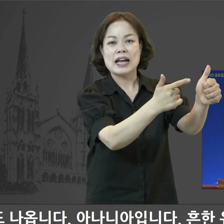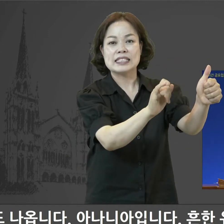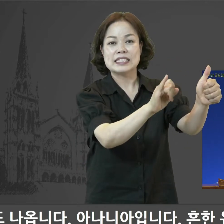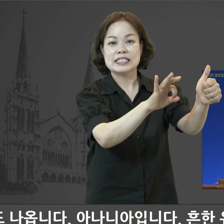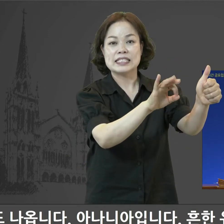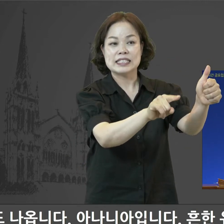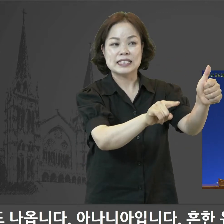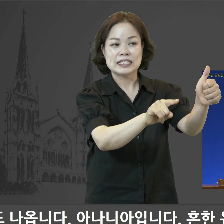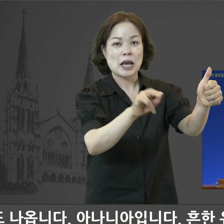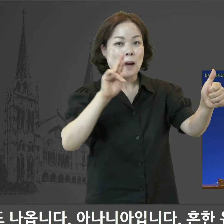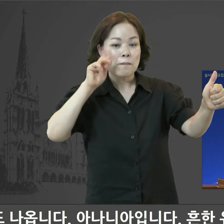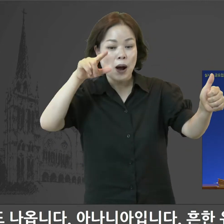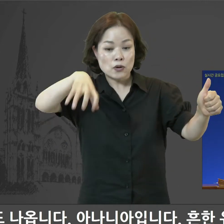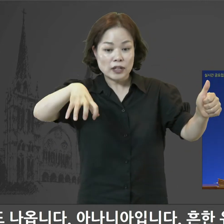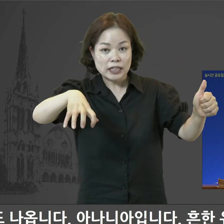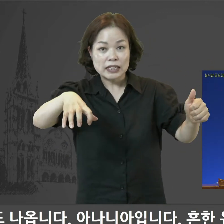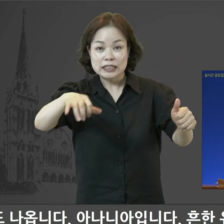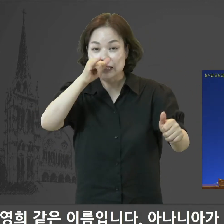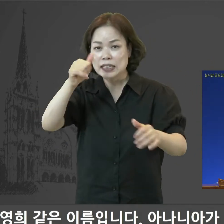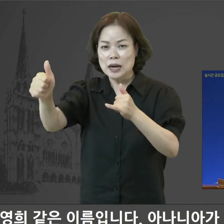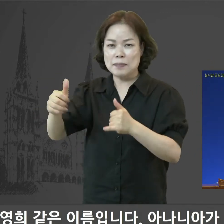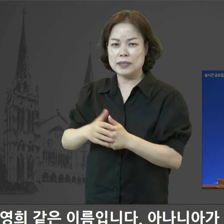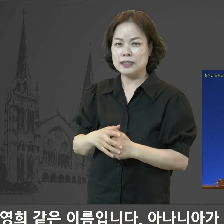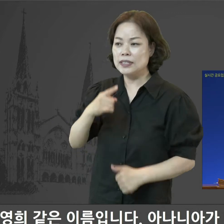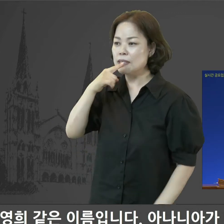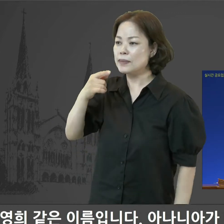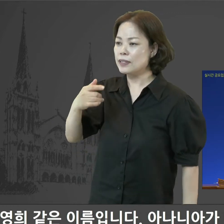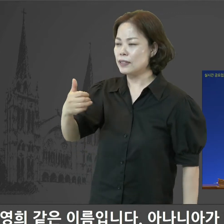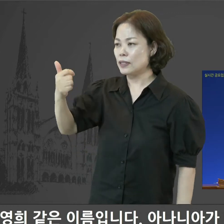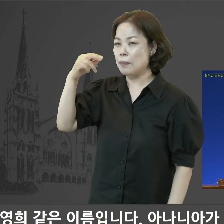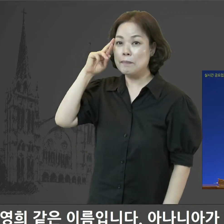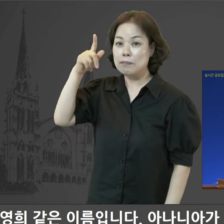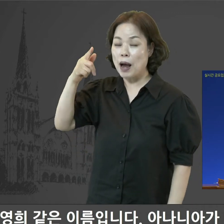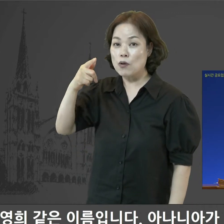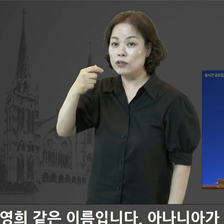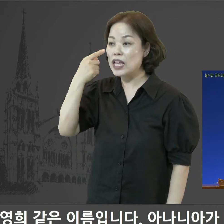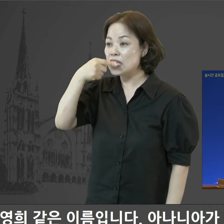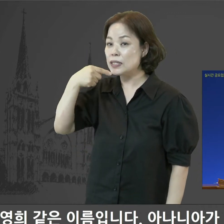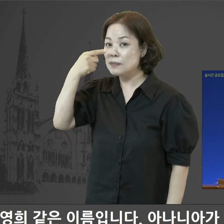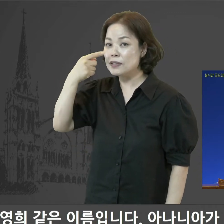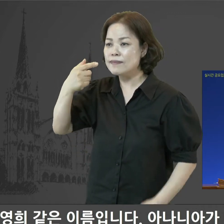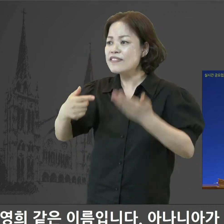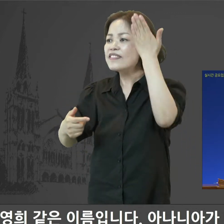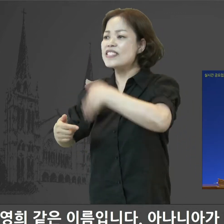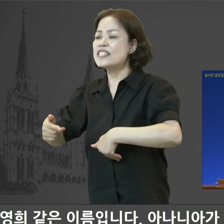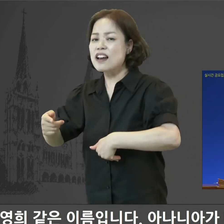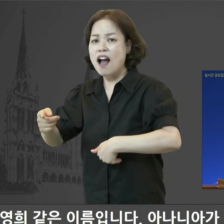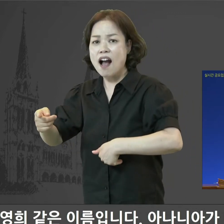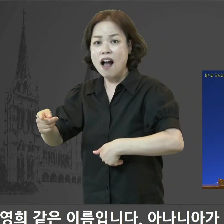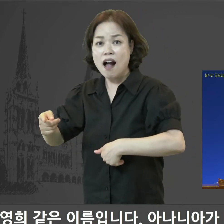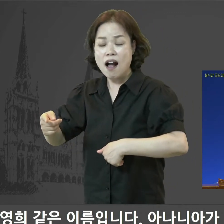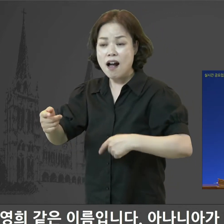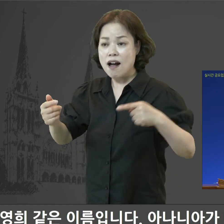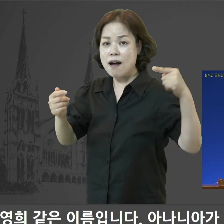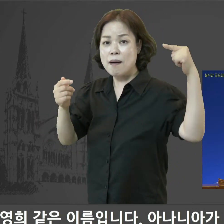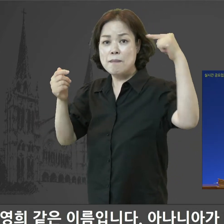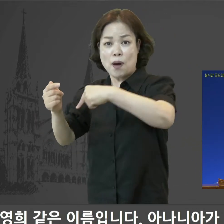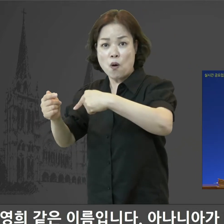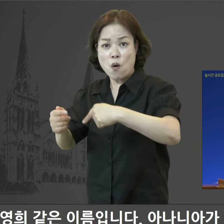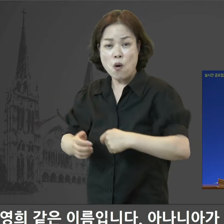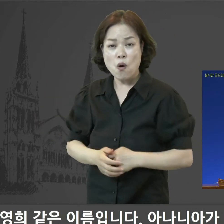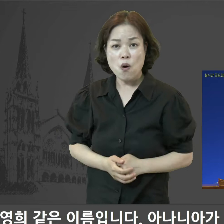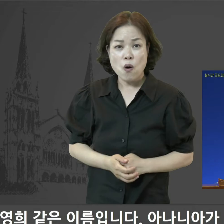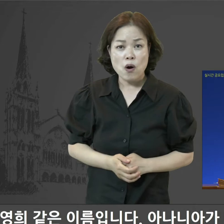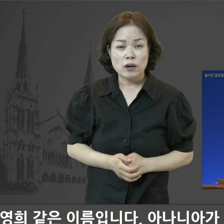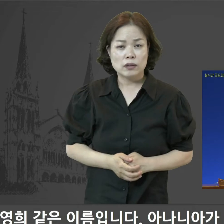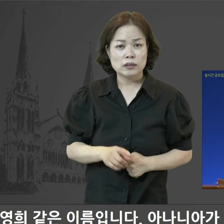있는 사람에게 명해서 그 입을 치라, 바울의 입을 때리라, 이렇게 명하는 겁니다.